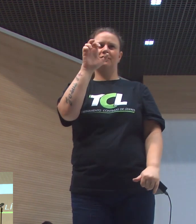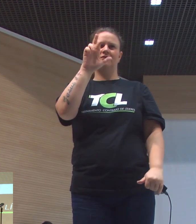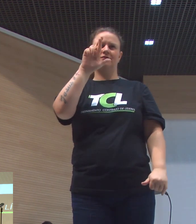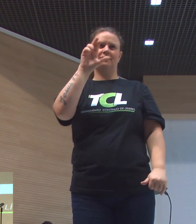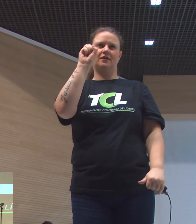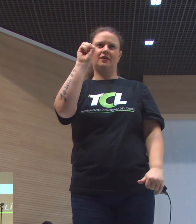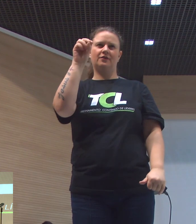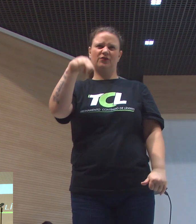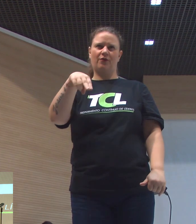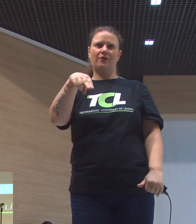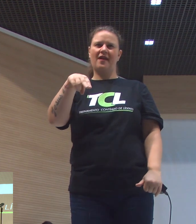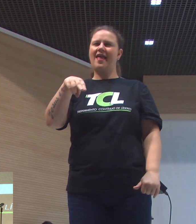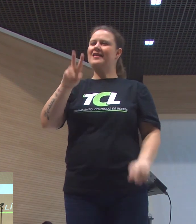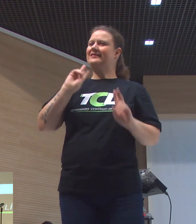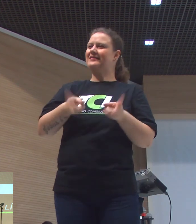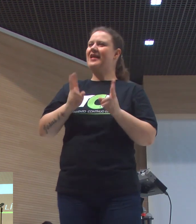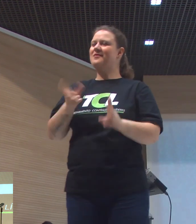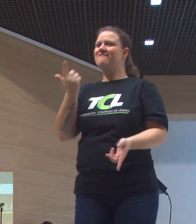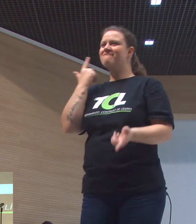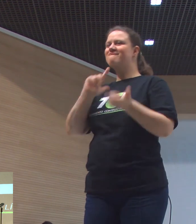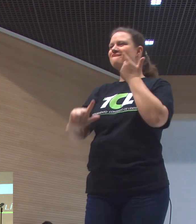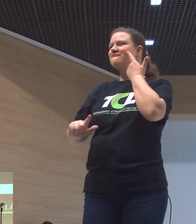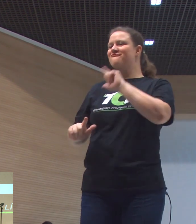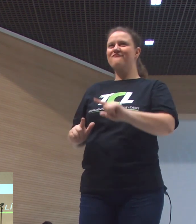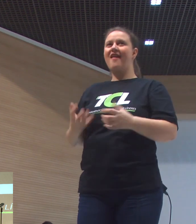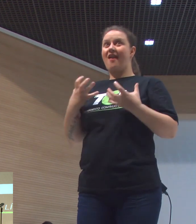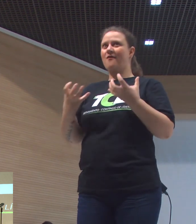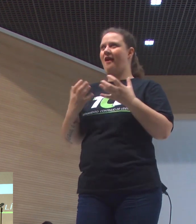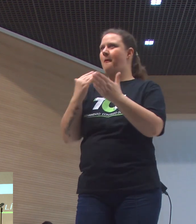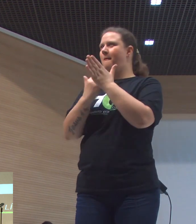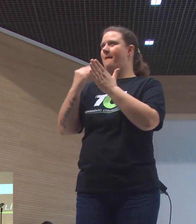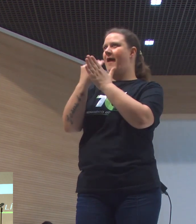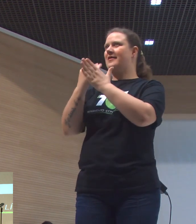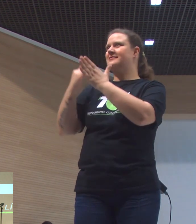aqui. E querendo ou não é diferente da colonização americana.